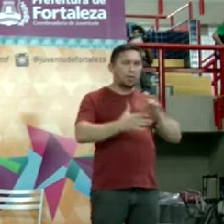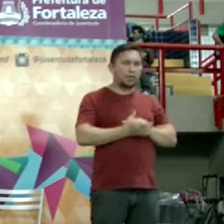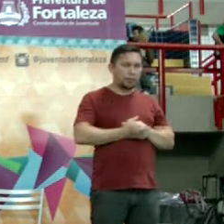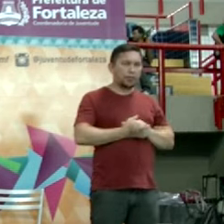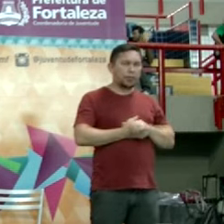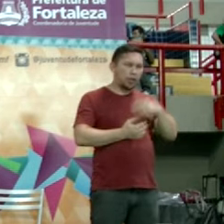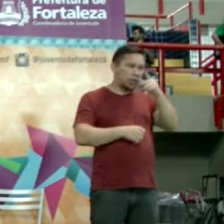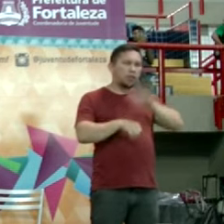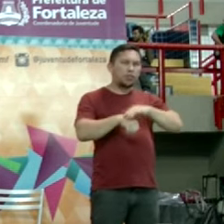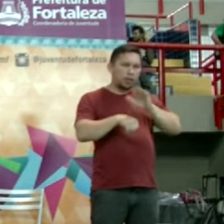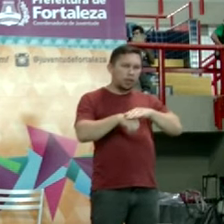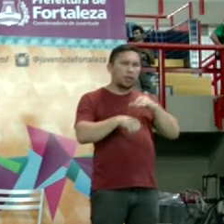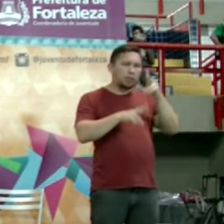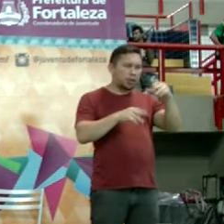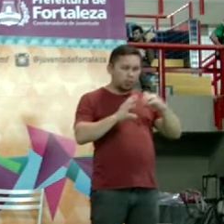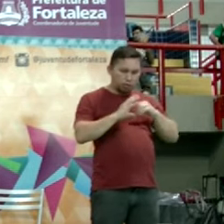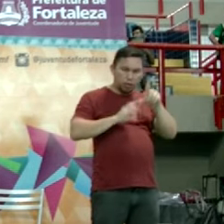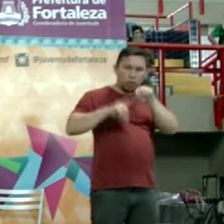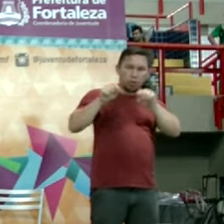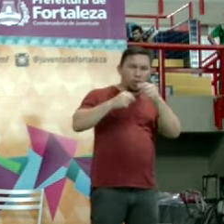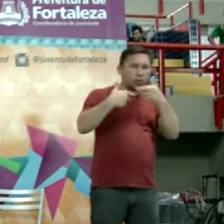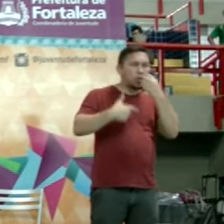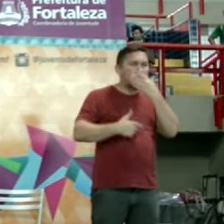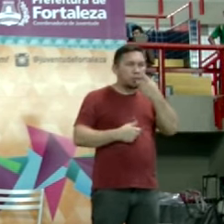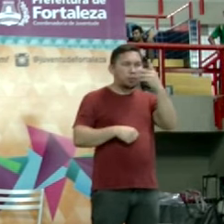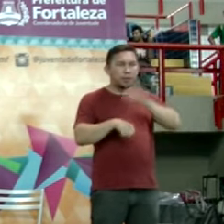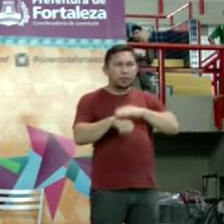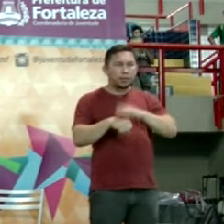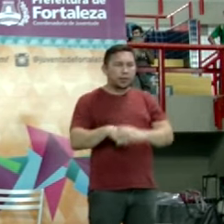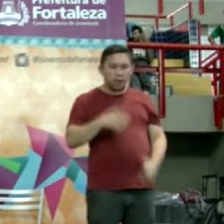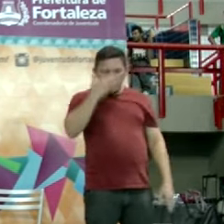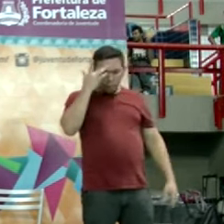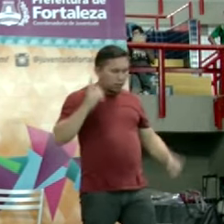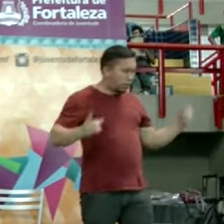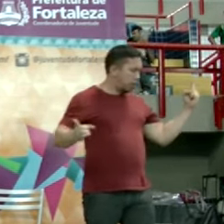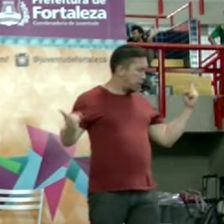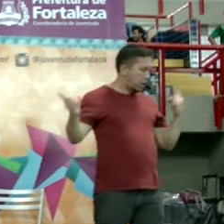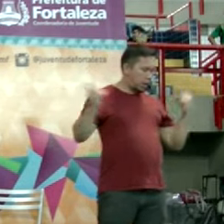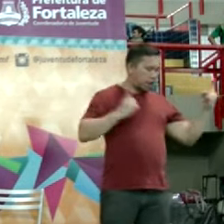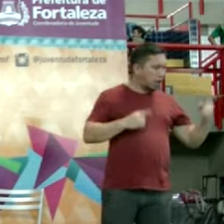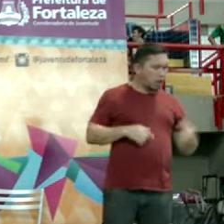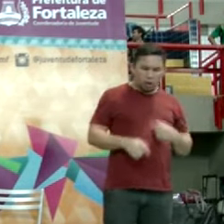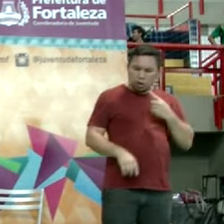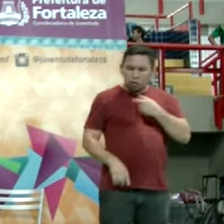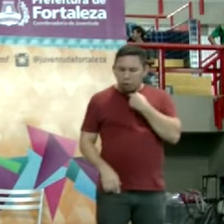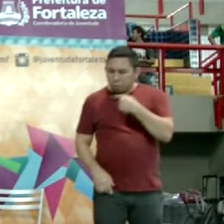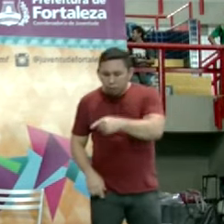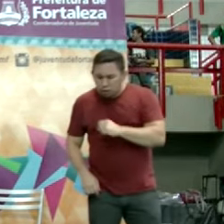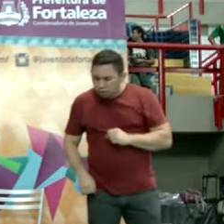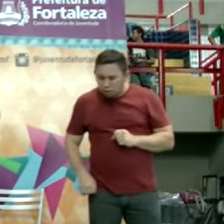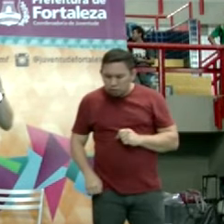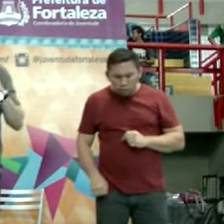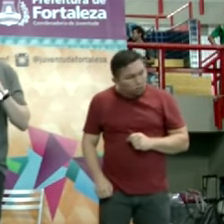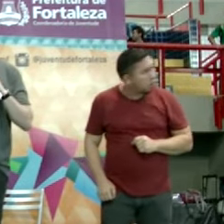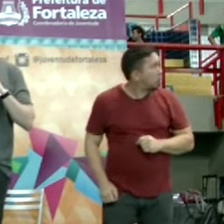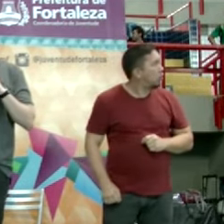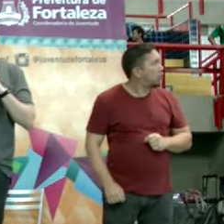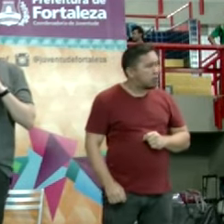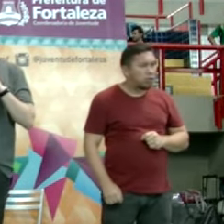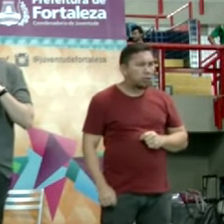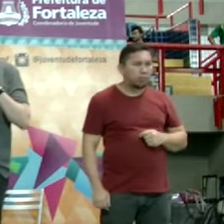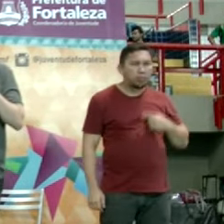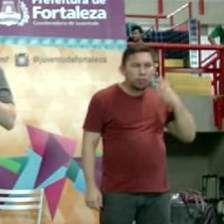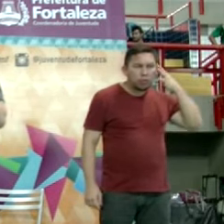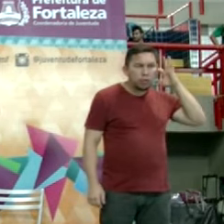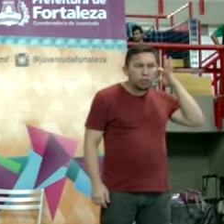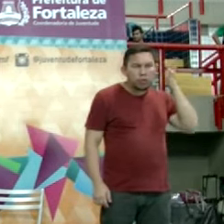Tenha isso você também. O que é que você faz com as pessoas que dizem que você não pode? Você deixa de ouvir